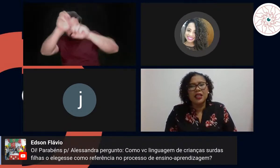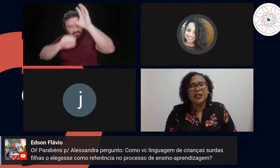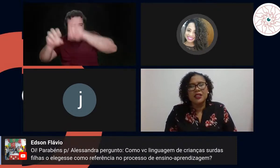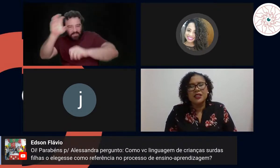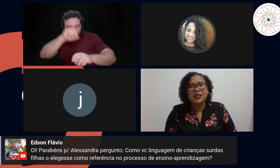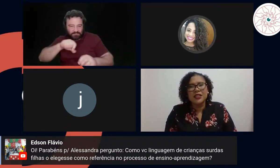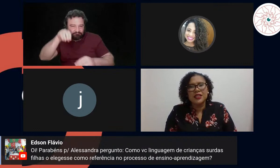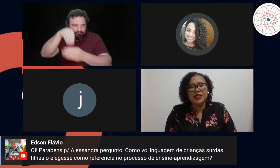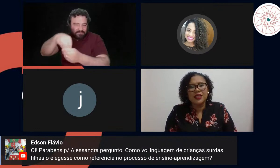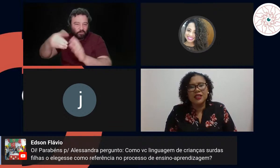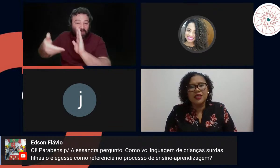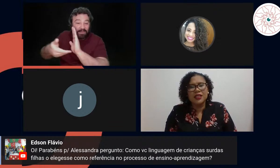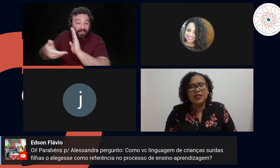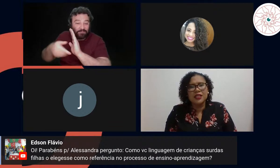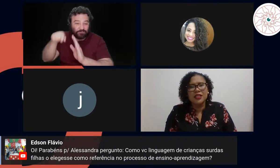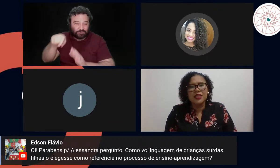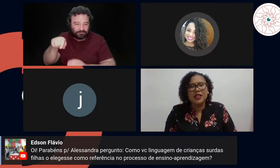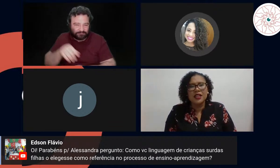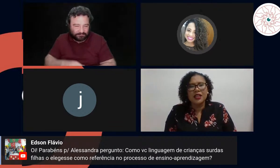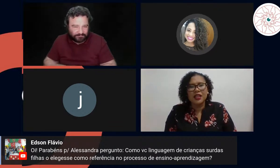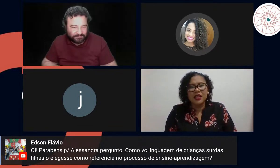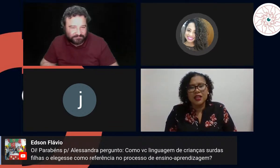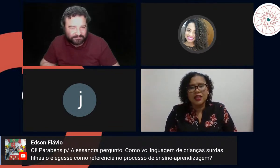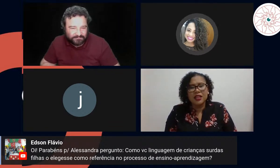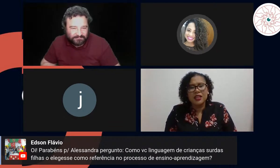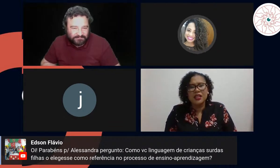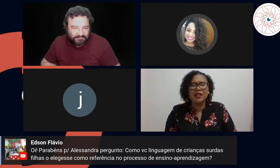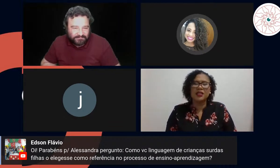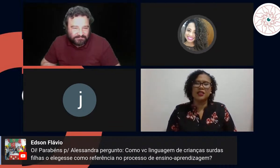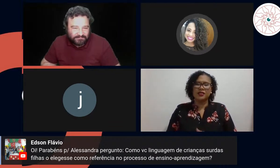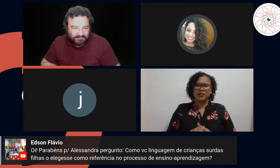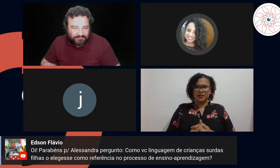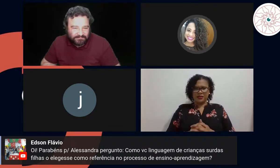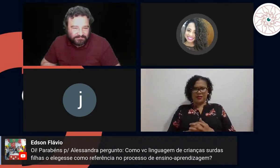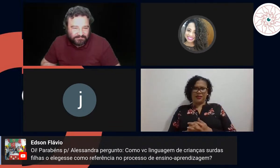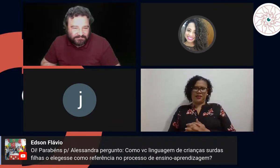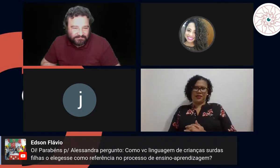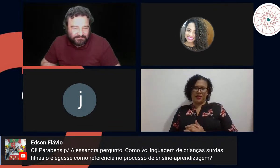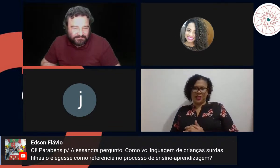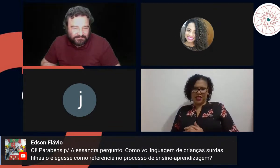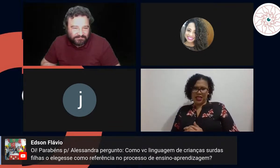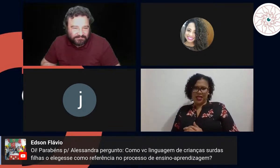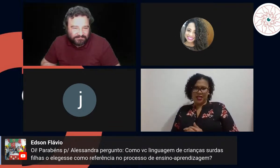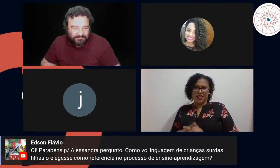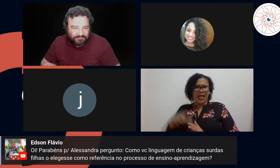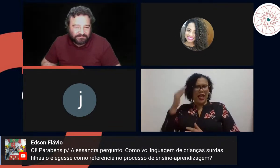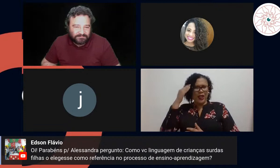Então, como a linguagem de crianças surdas favorece a referência no processo de ensino